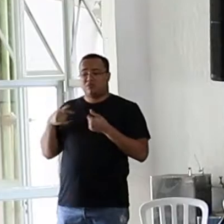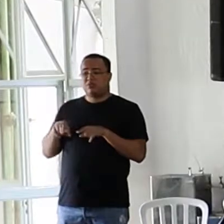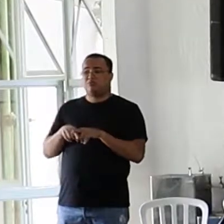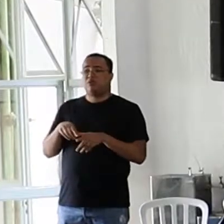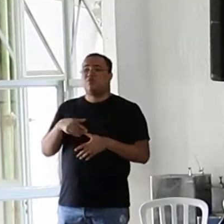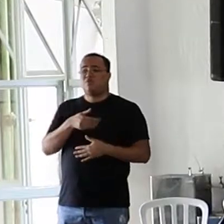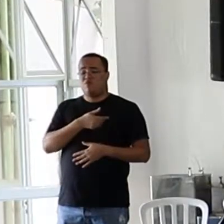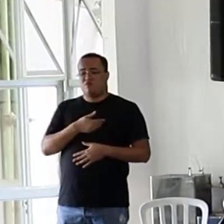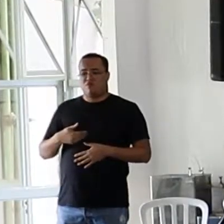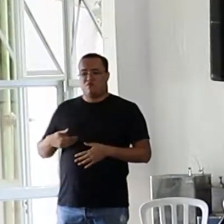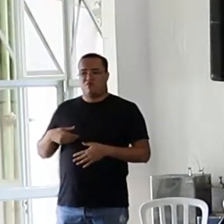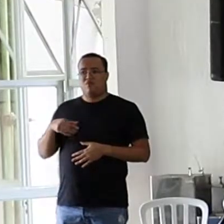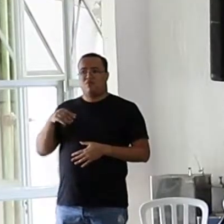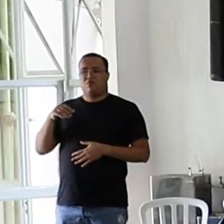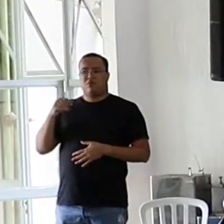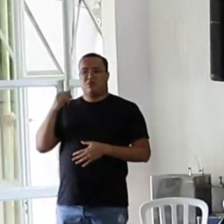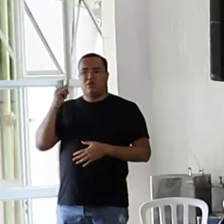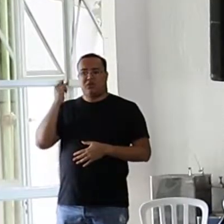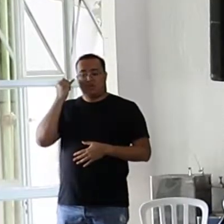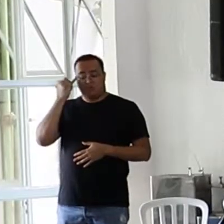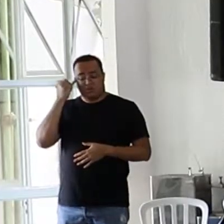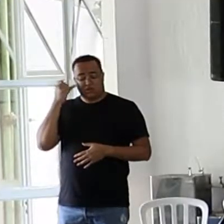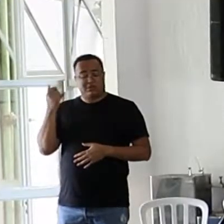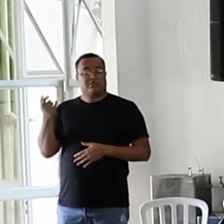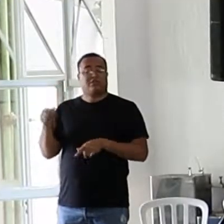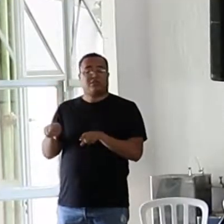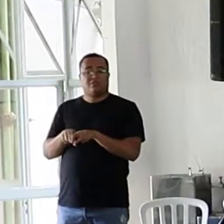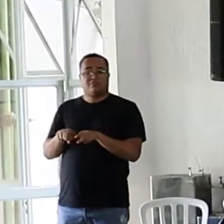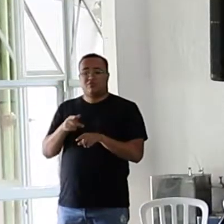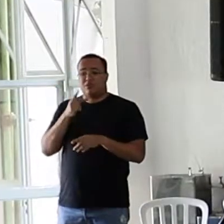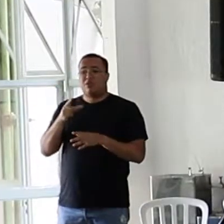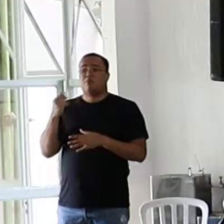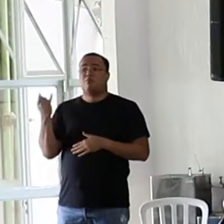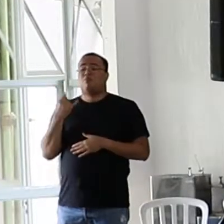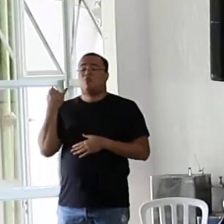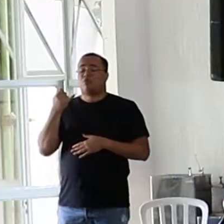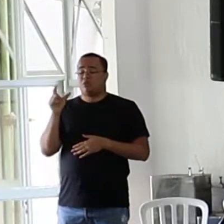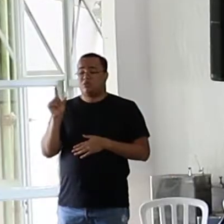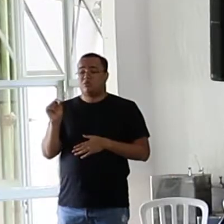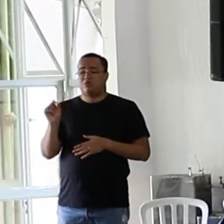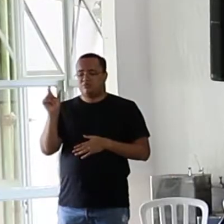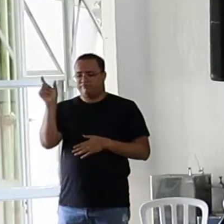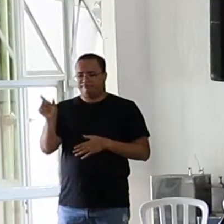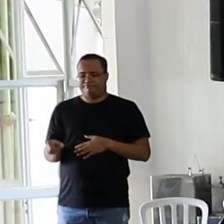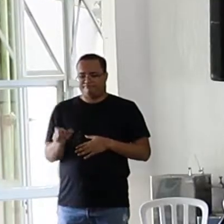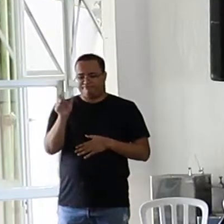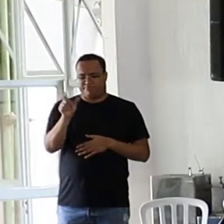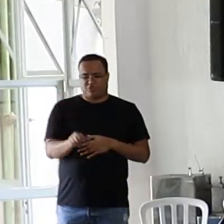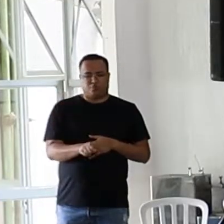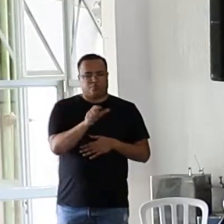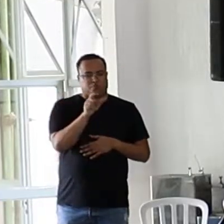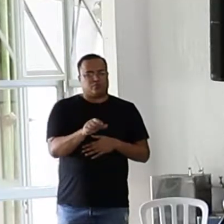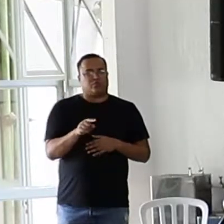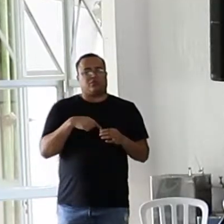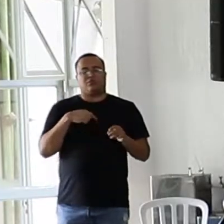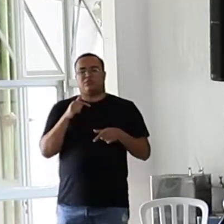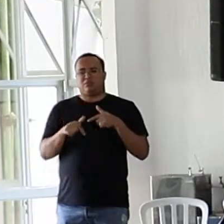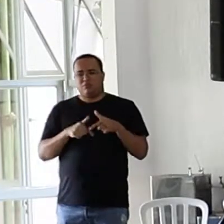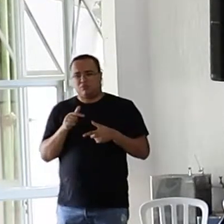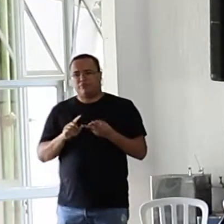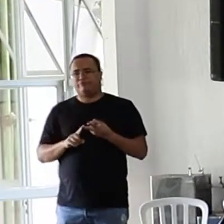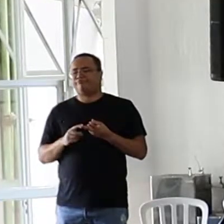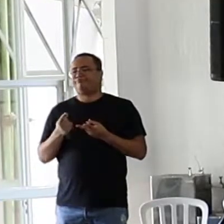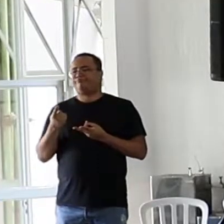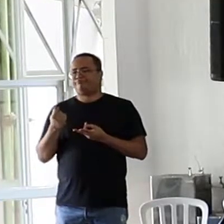será boa pseudo isso então se a pessoa que mora no Guará ela se sente é de fato feliz com a cidade que tem